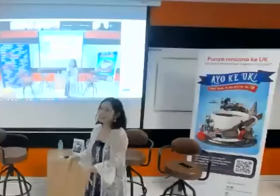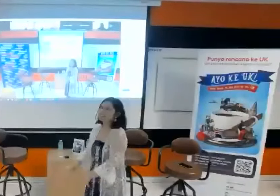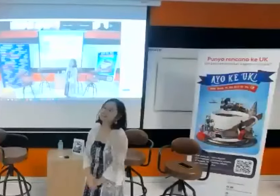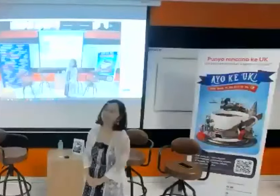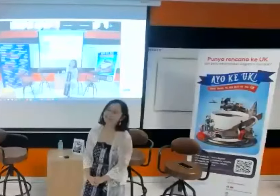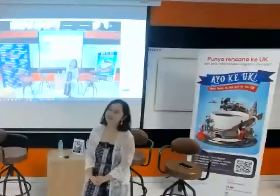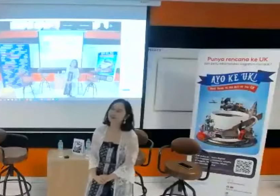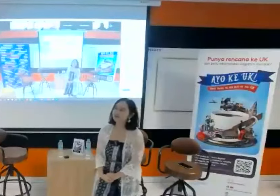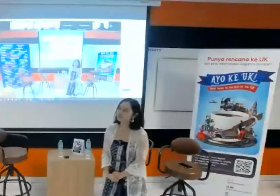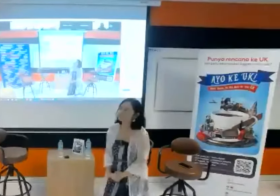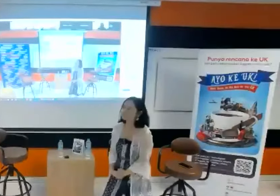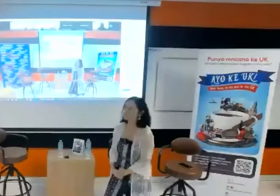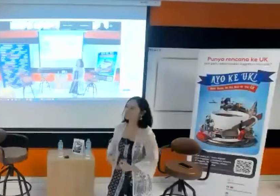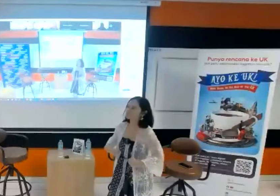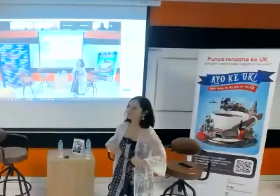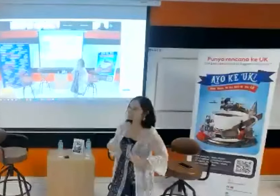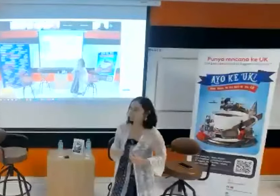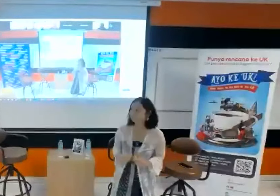ada